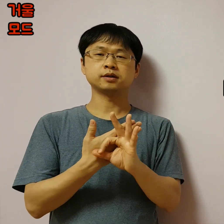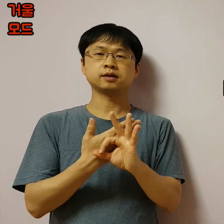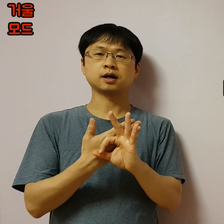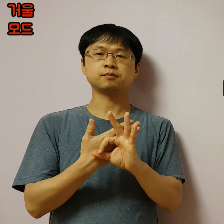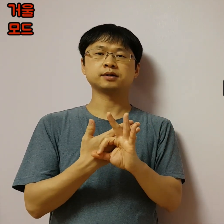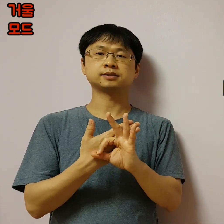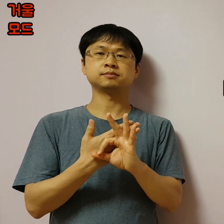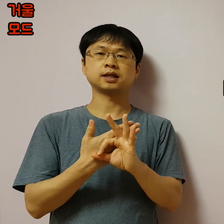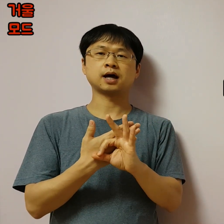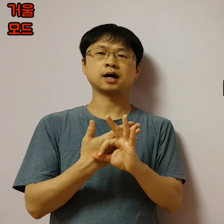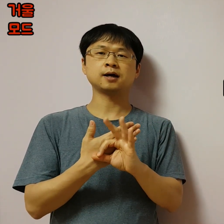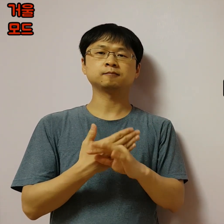다가오면 아까 배웠습니다.